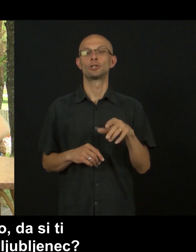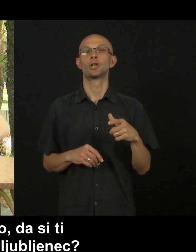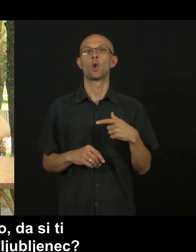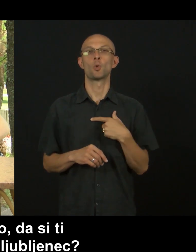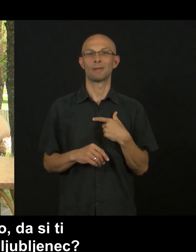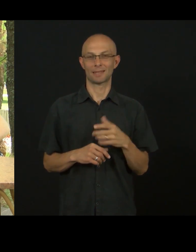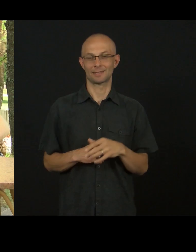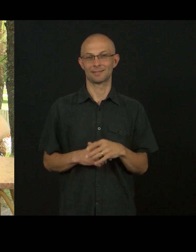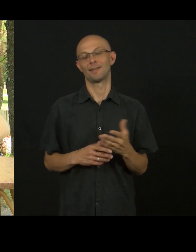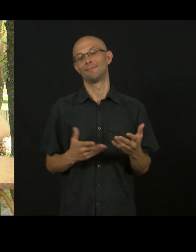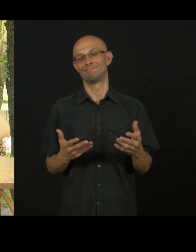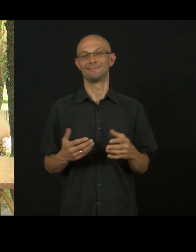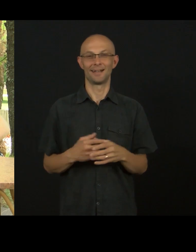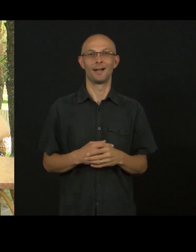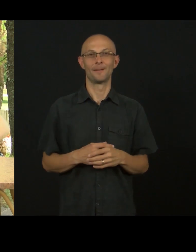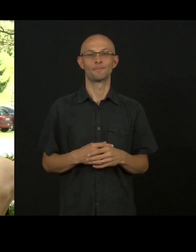košarkarski ljubljenec?